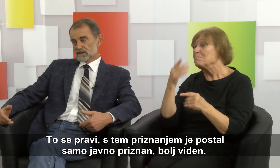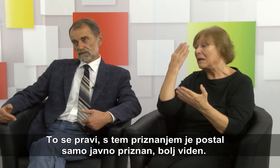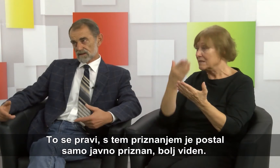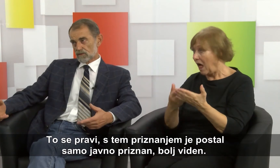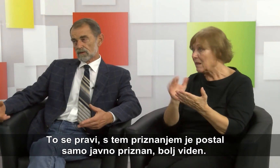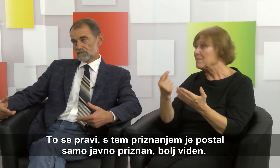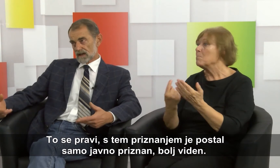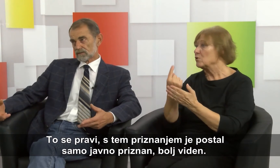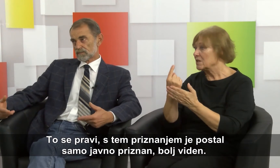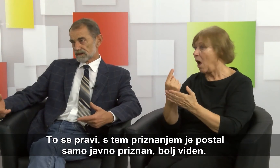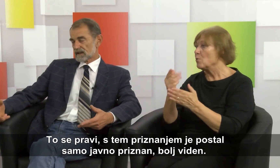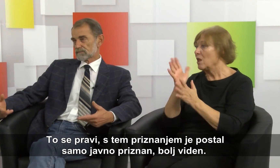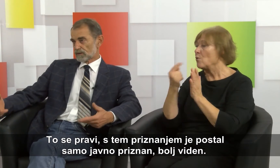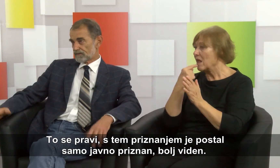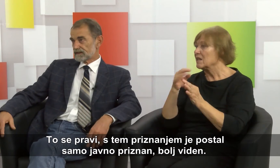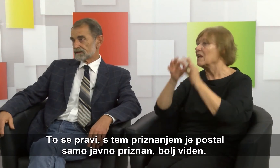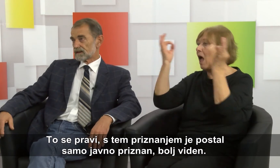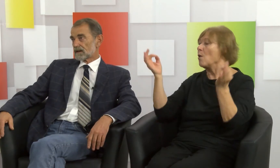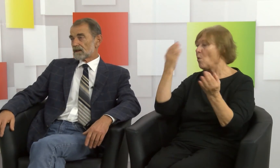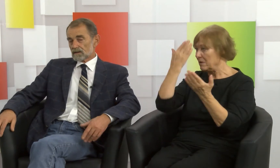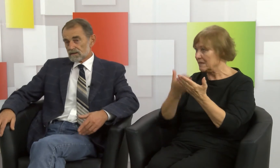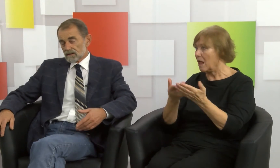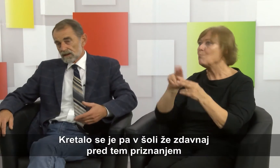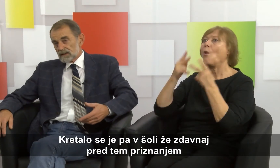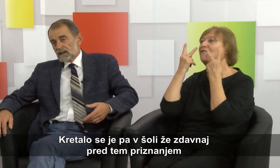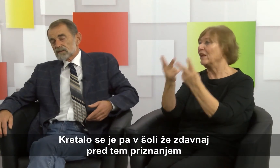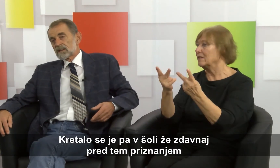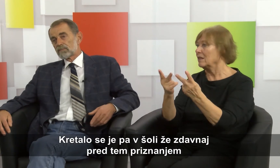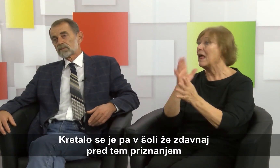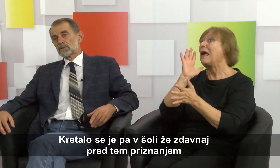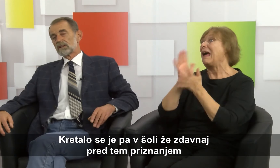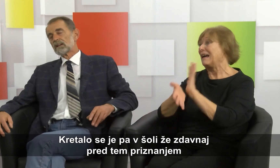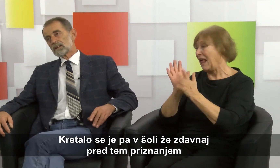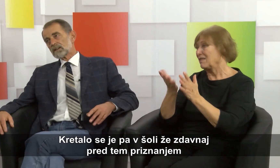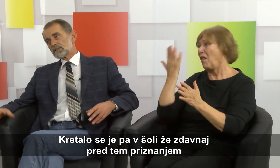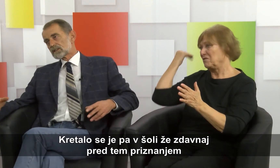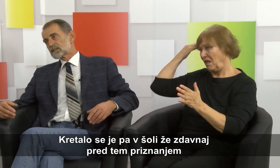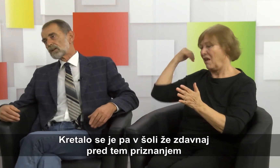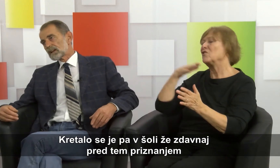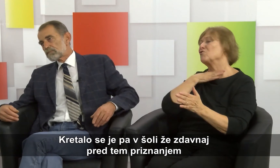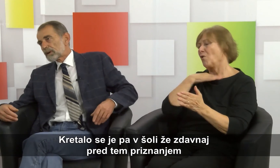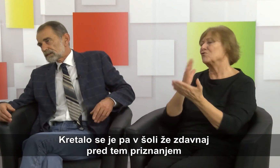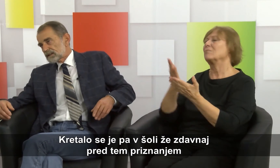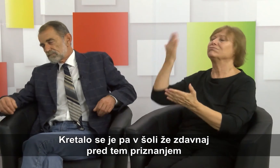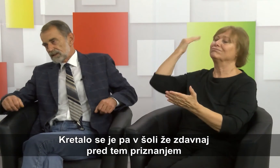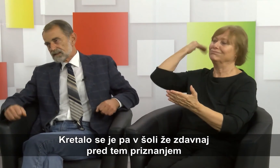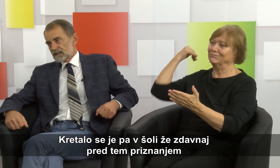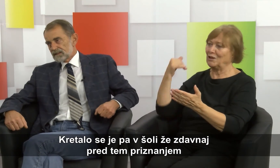postal samo javno priznan, bolj viden. Kretalo se je pa v šoli že zdavnaj pred tem priznanjem. Ne.